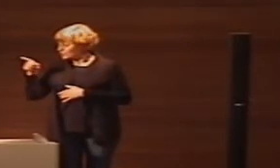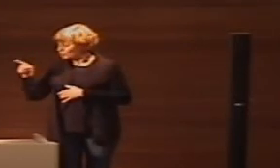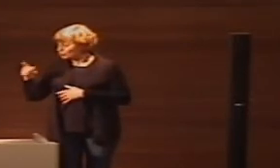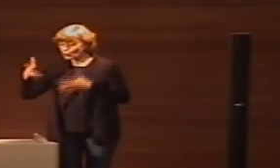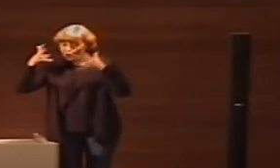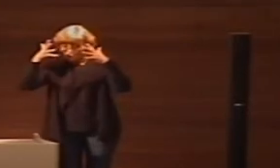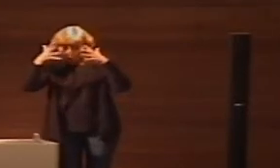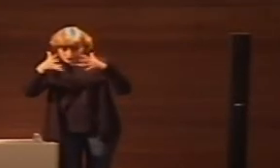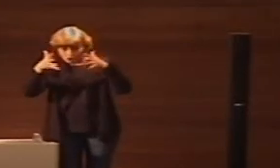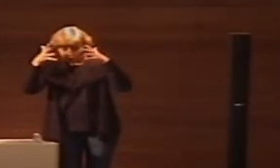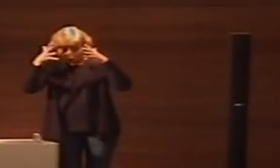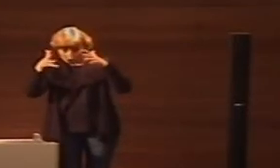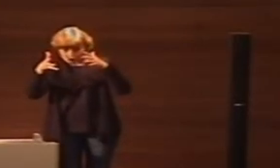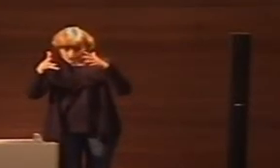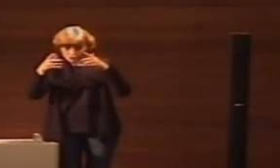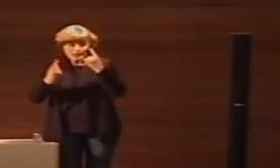quien los tenga que apuntar.